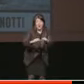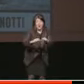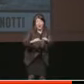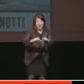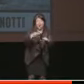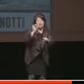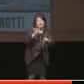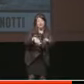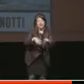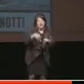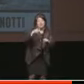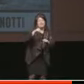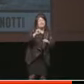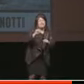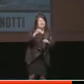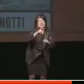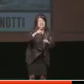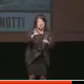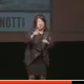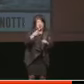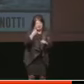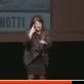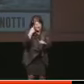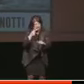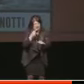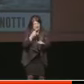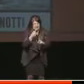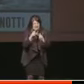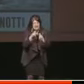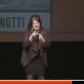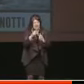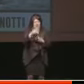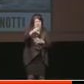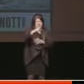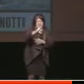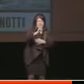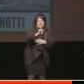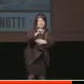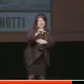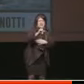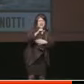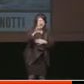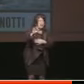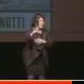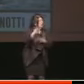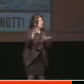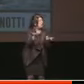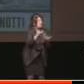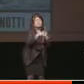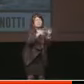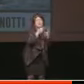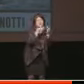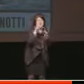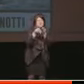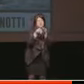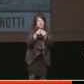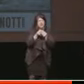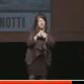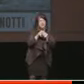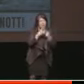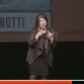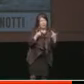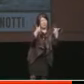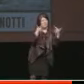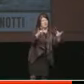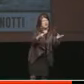c'è il pisco che sarà forse non sapete che cos'è ve lo fate poi spiegare che sarà offerto lì